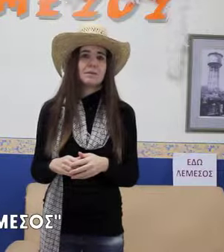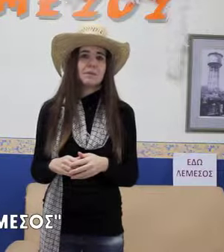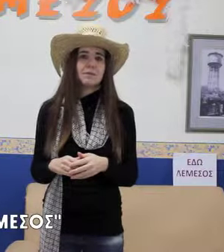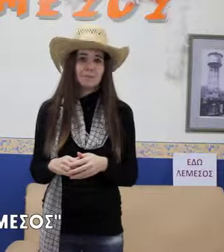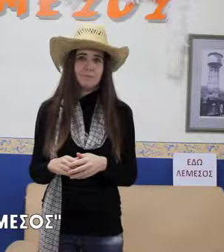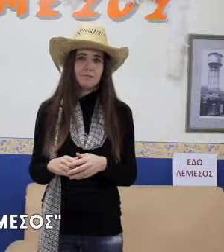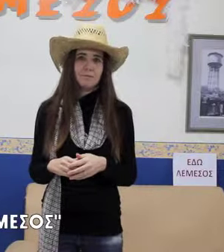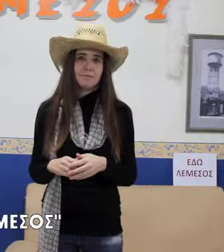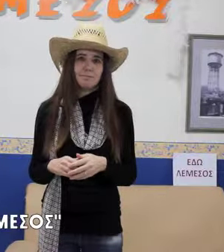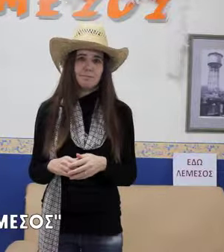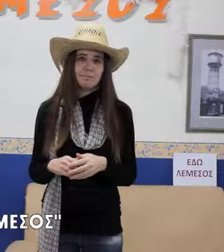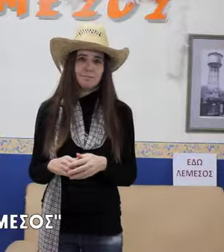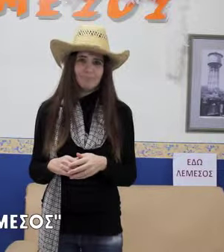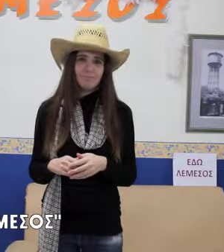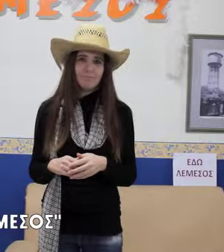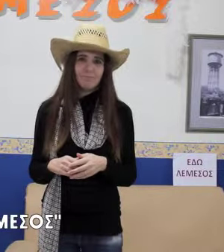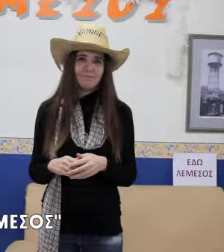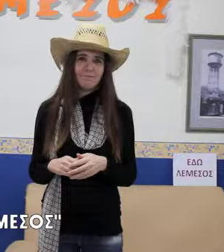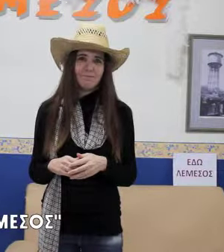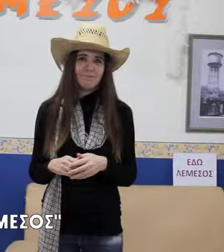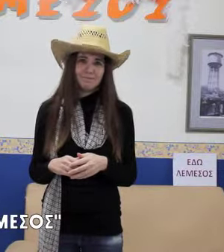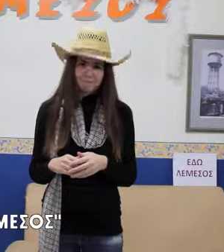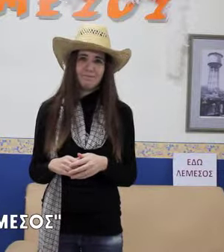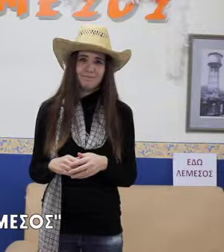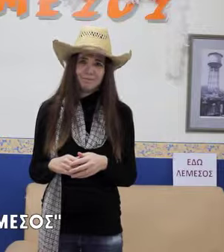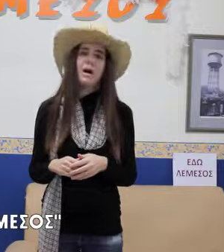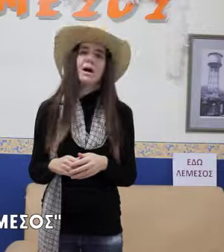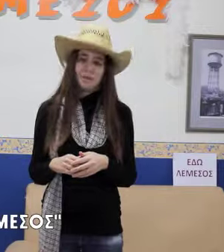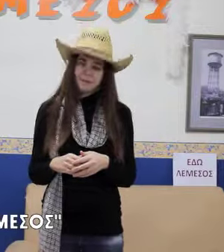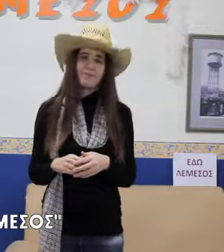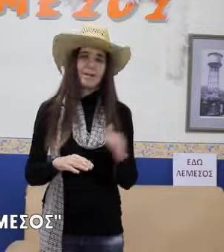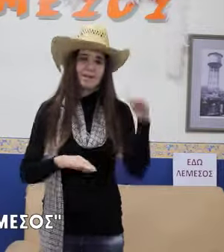Το ίδιο ισχύει για την βραδινή παρέλαση.